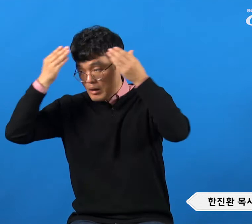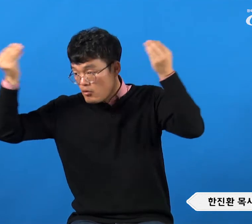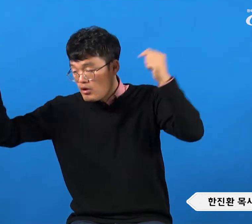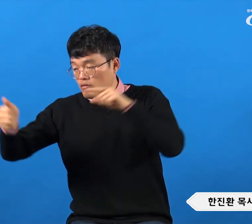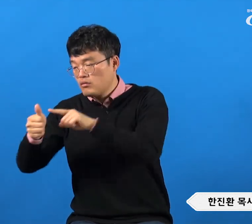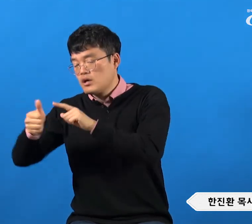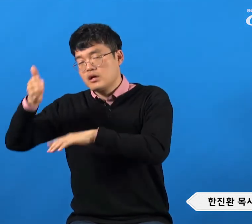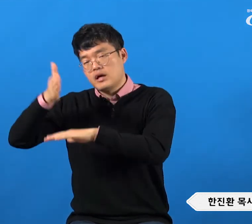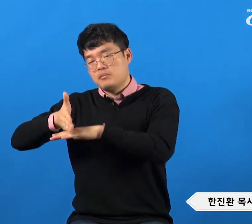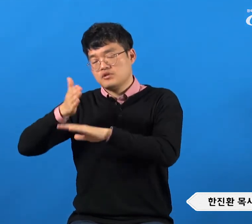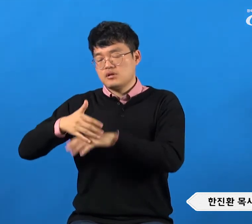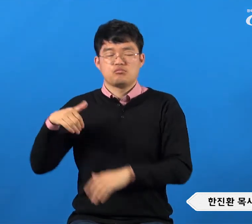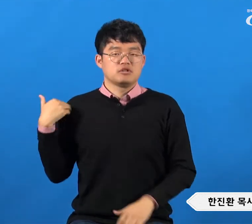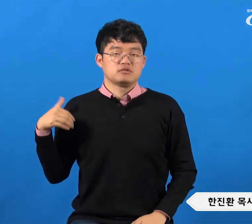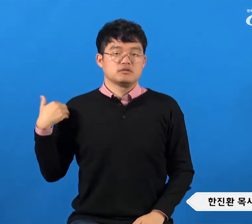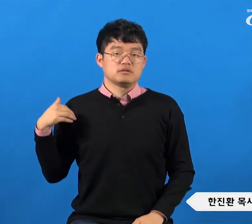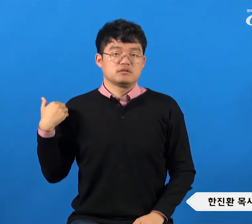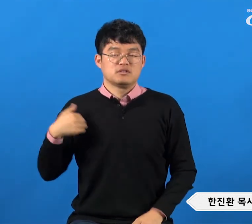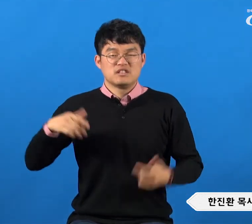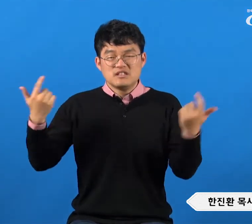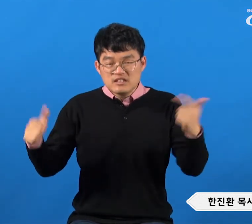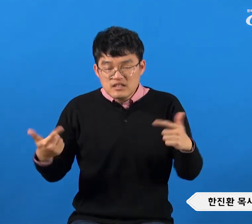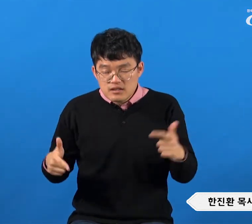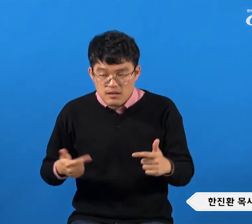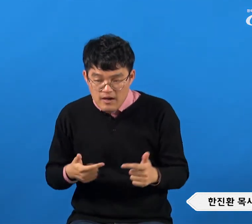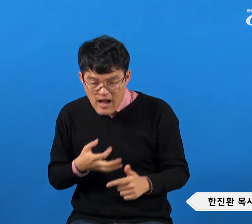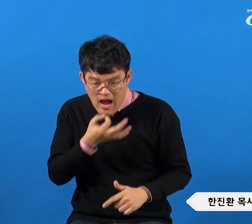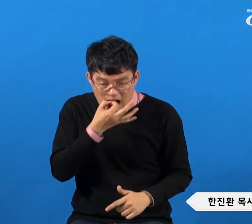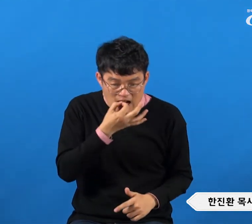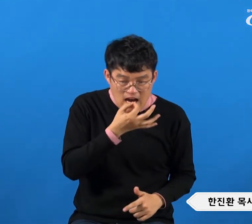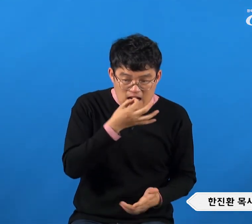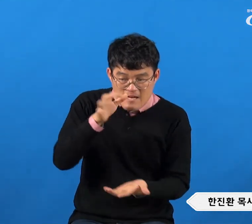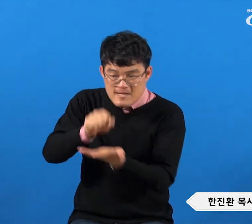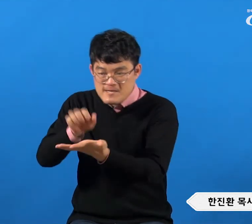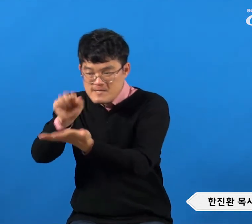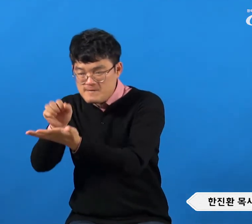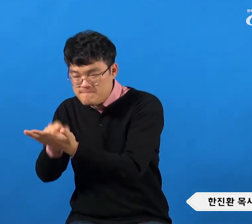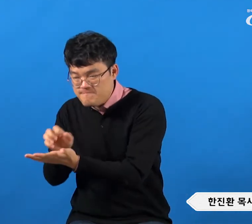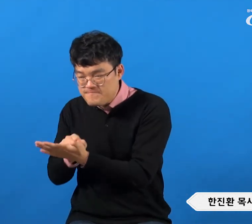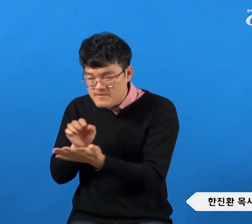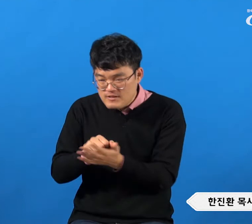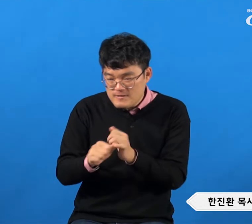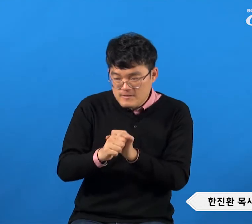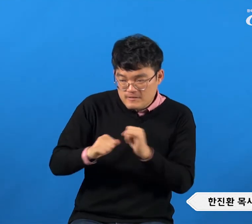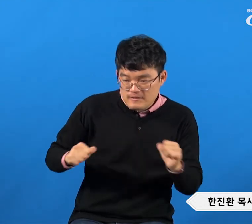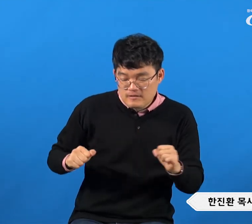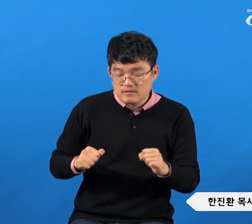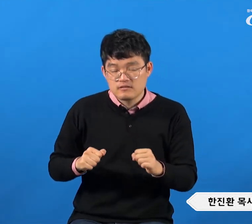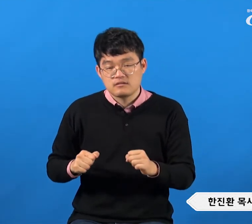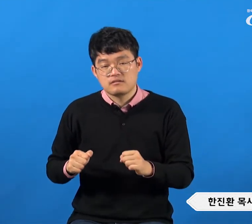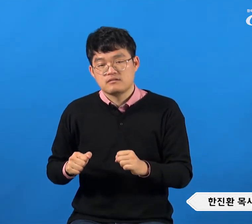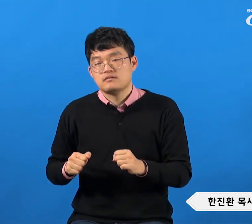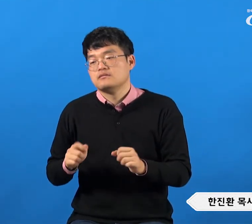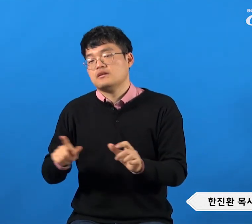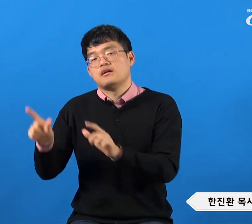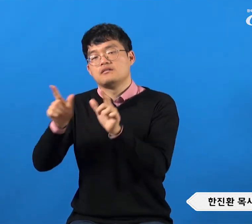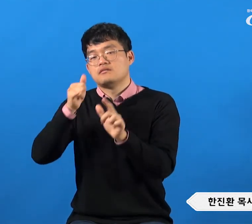나폴레옹은 감사를 몰랐던 것입니다. 늘 욕망에 눈이 뒤집혀서 헐떡거리면서 살았던